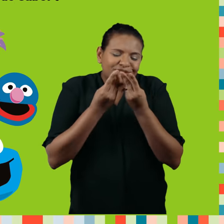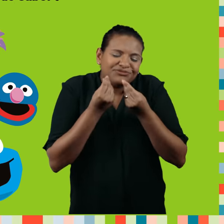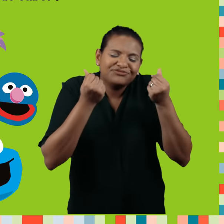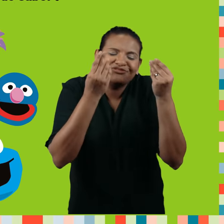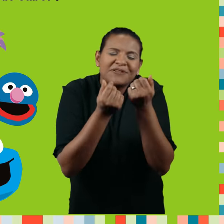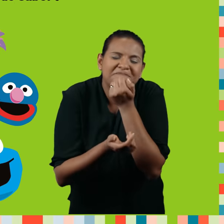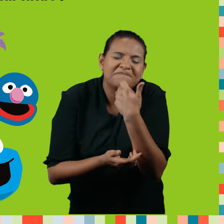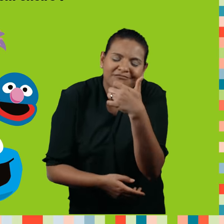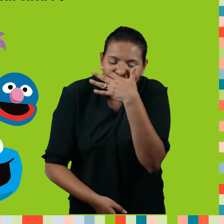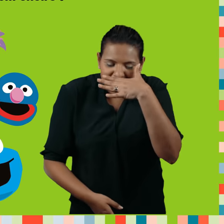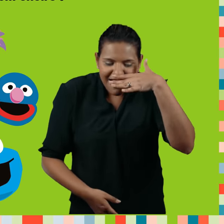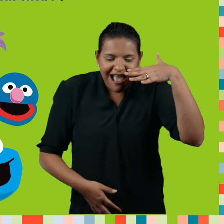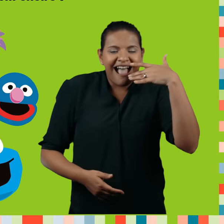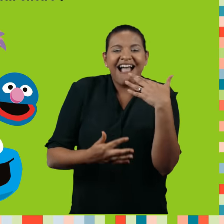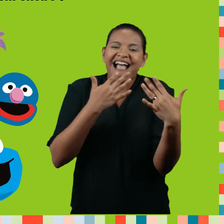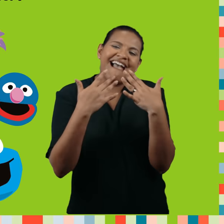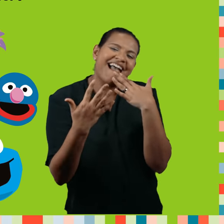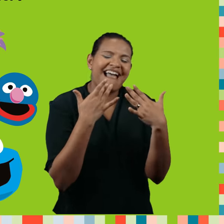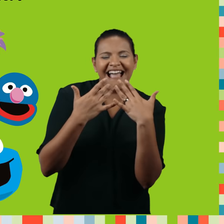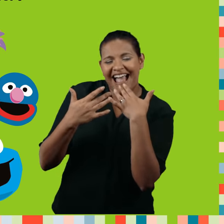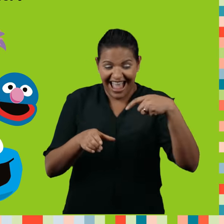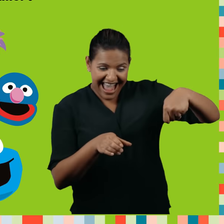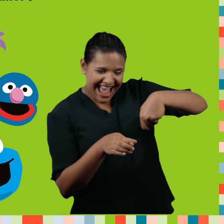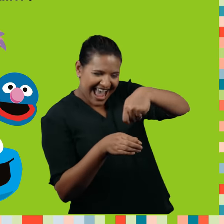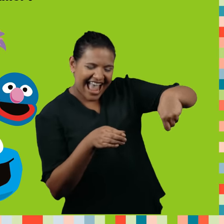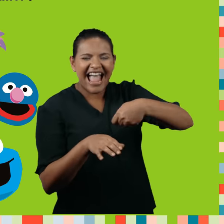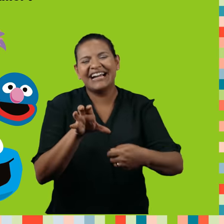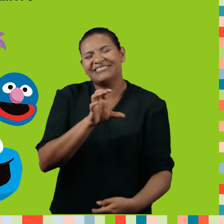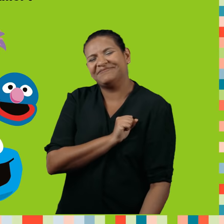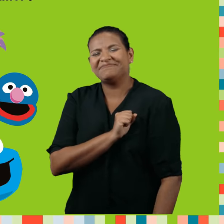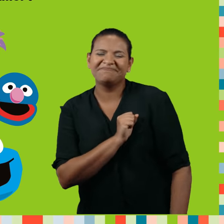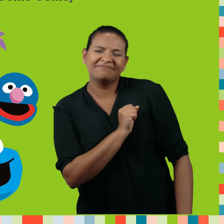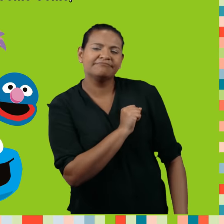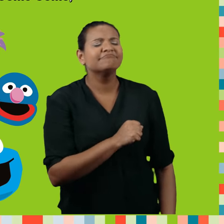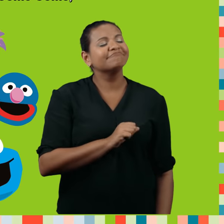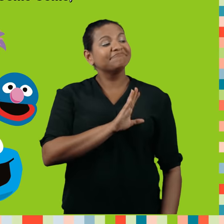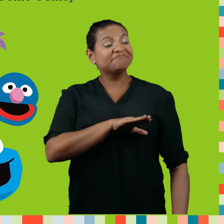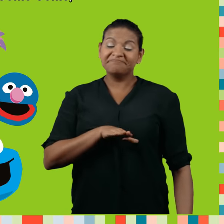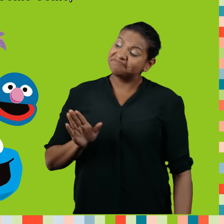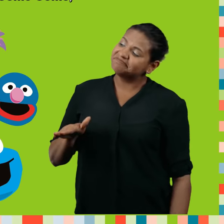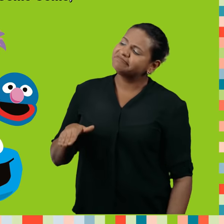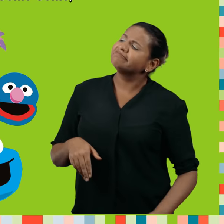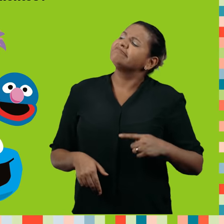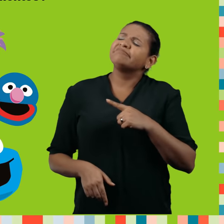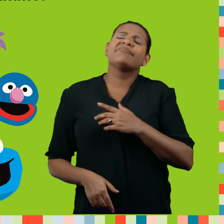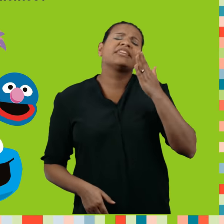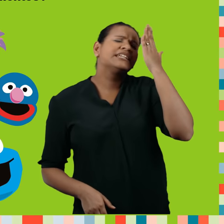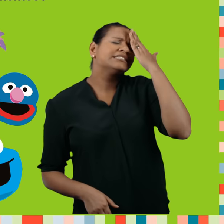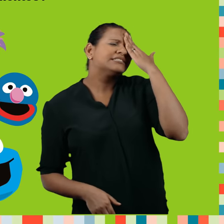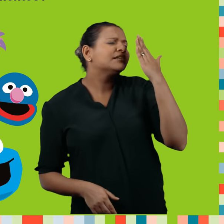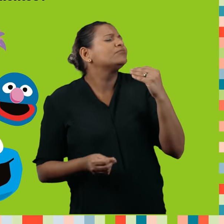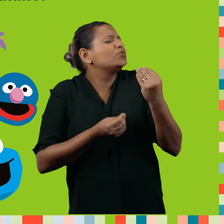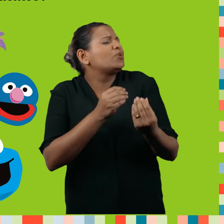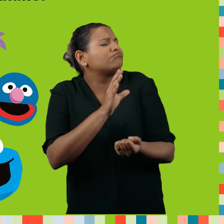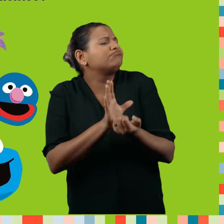delícia de sabor. Tem gosto, tem cheiro, tem cor. E tem amor. Grover, come, come. Você sabe de